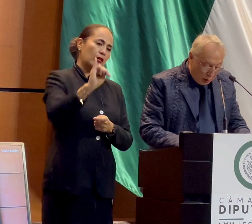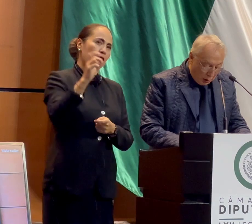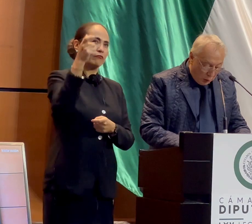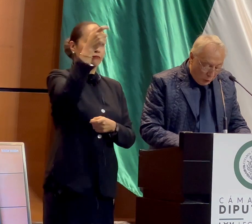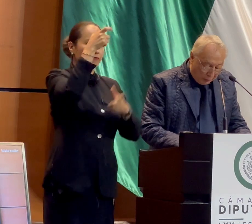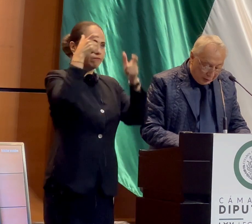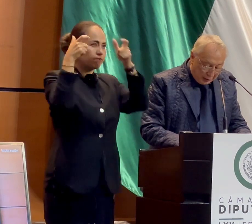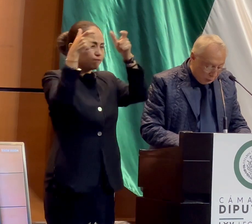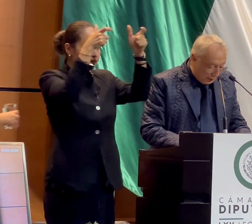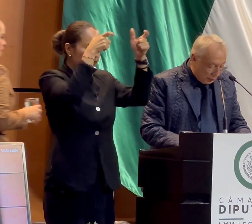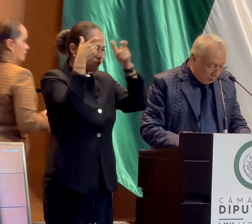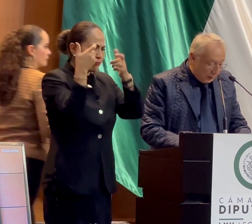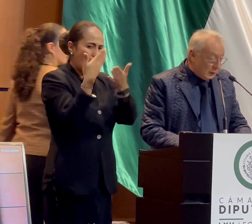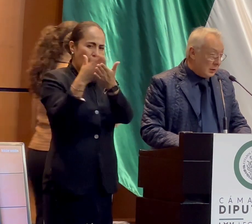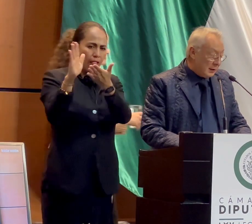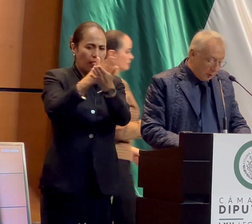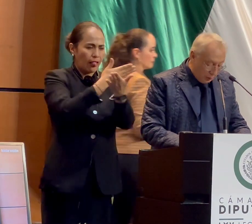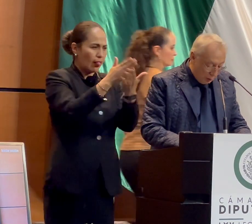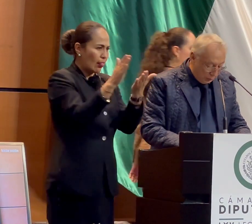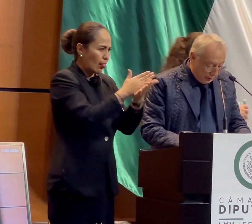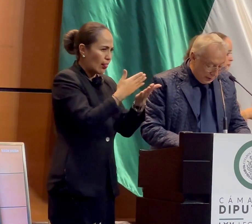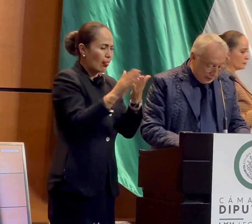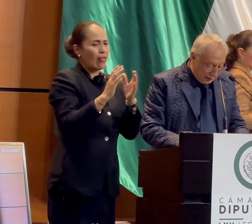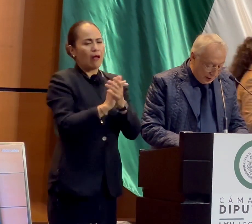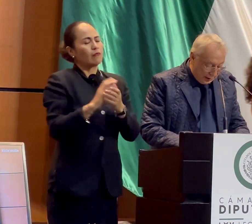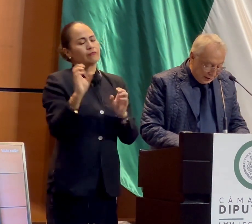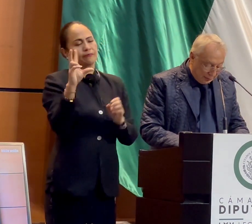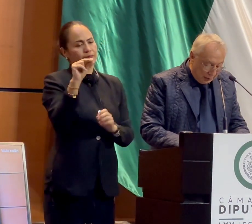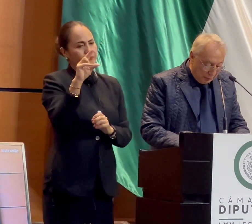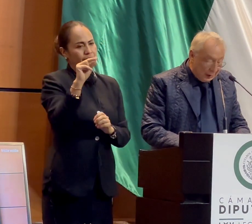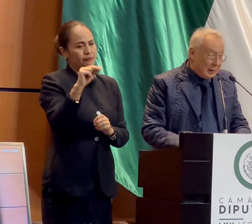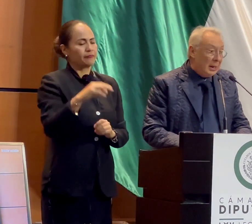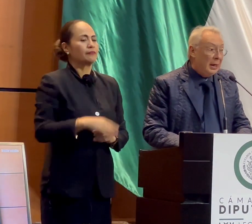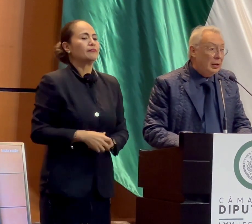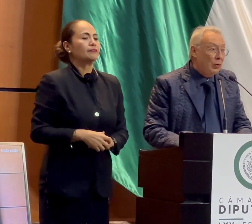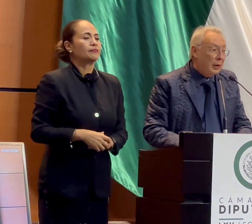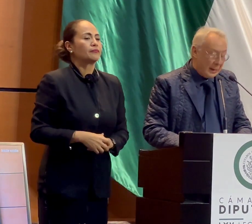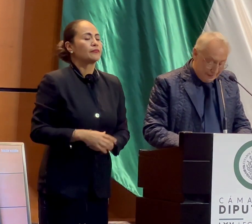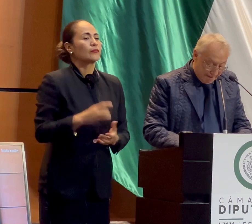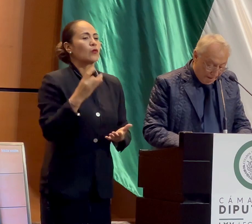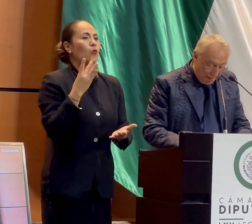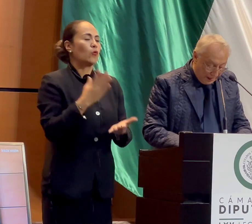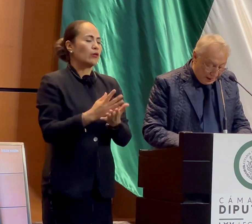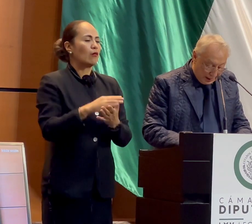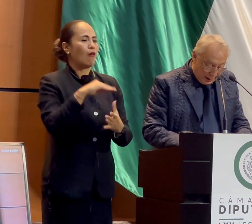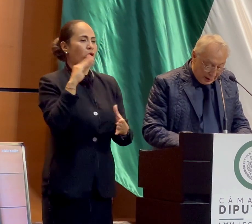distingos o evita nuestras operaciones aeronáuticas, simplemente la ignora,